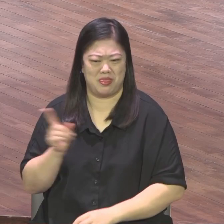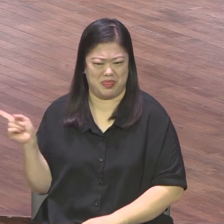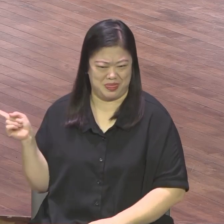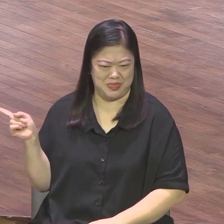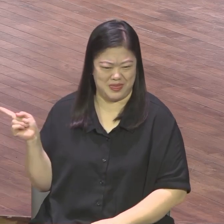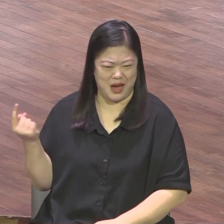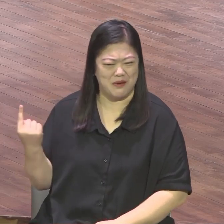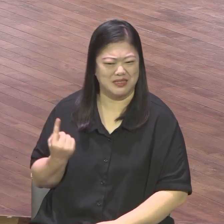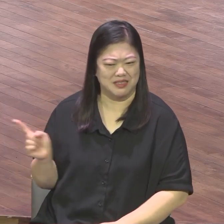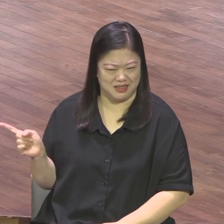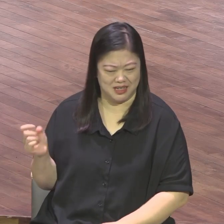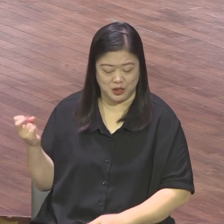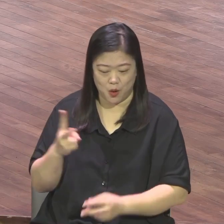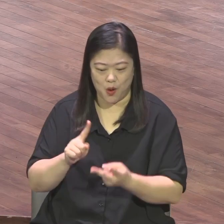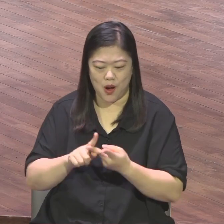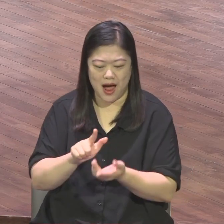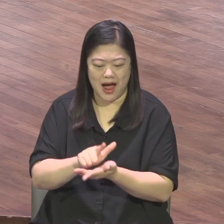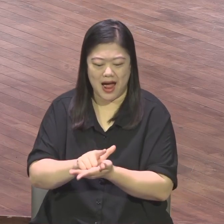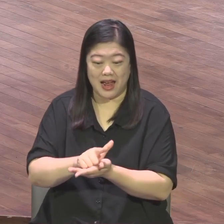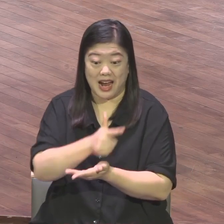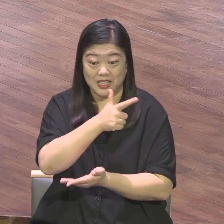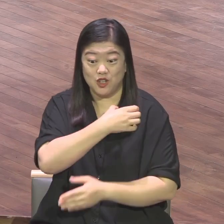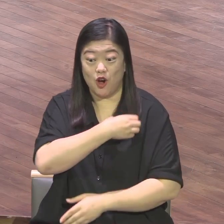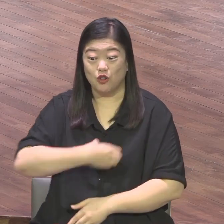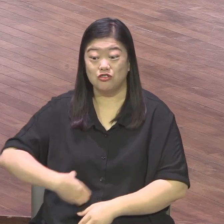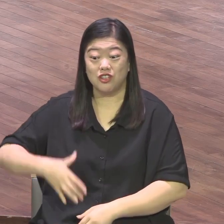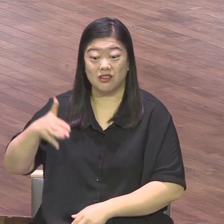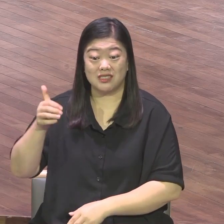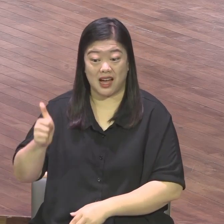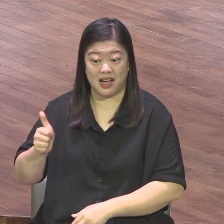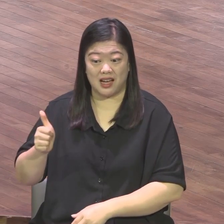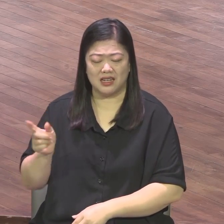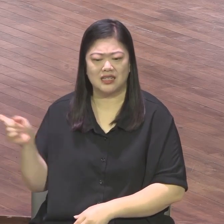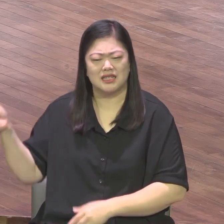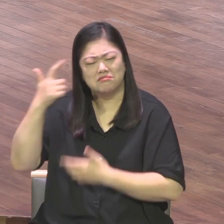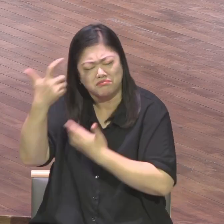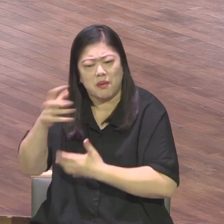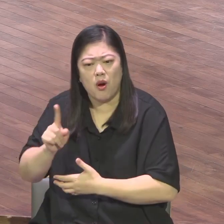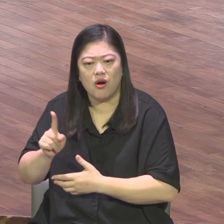우리 강서구청 후보도 오셨는데 이분들은 정치에 미친 사람들이에요.